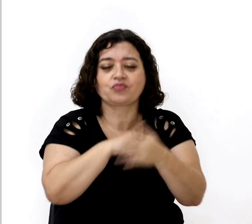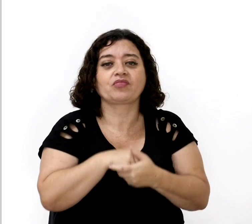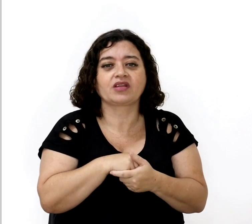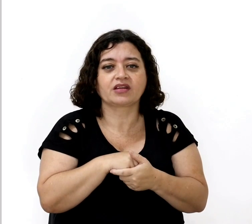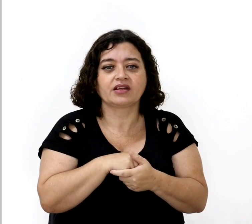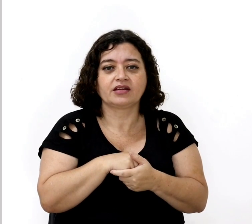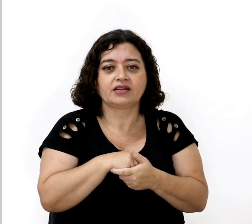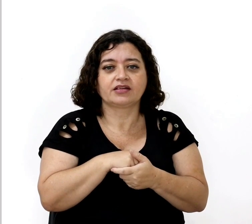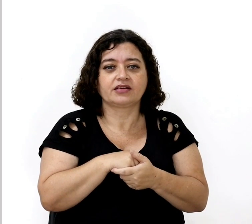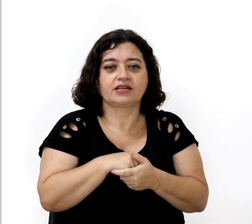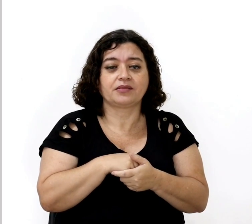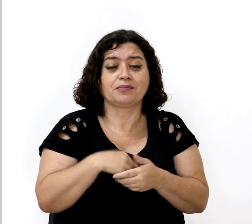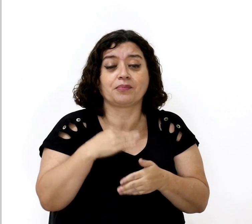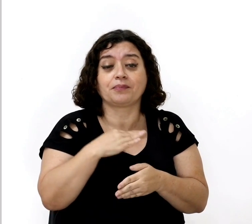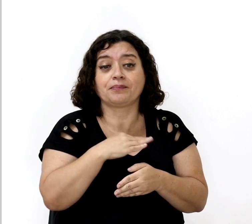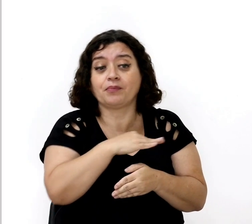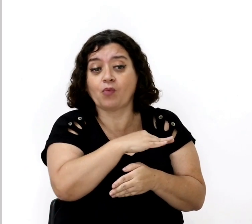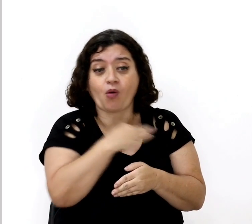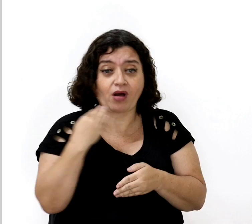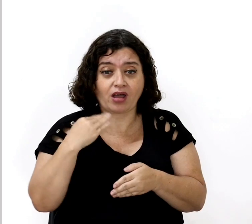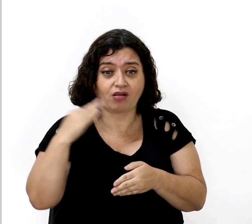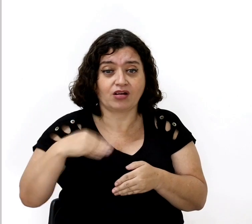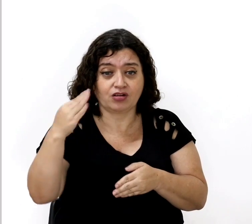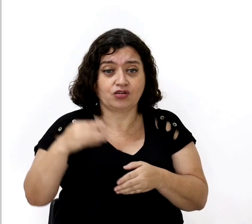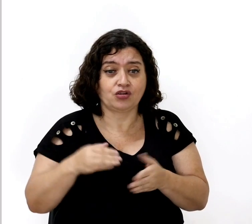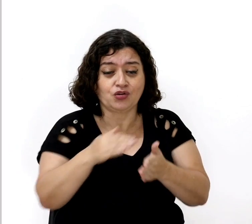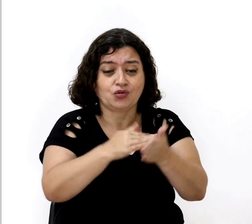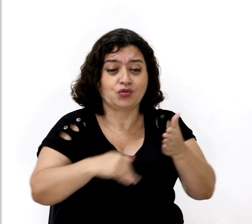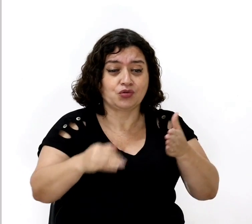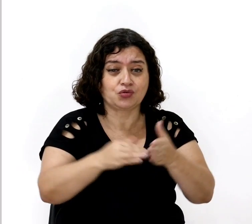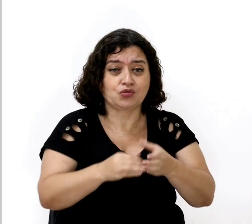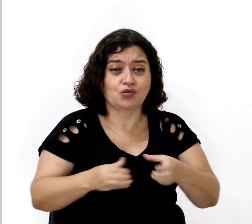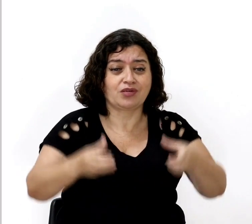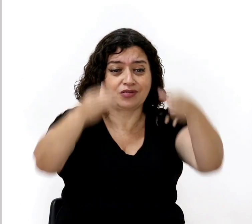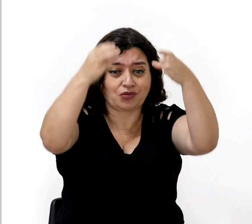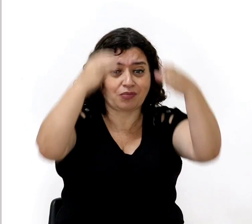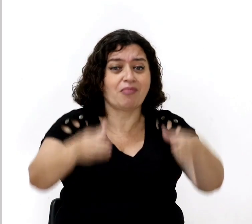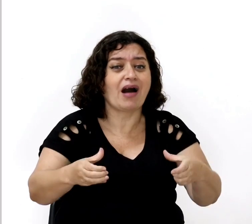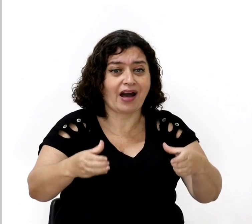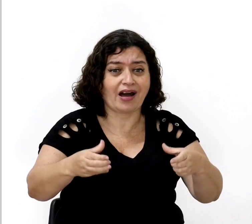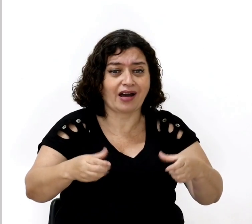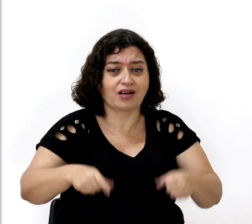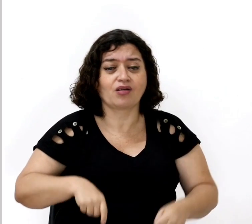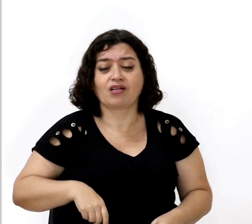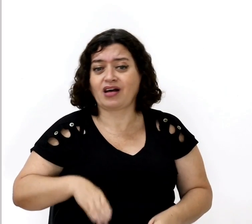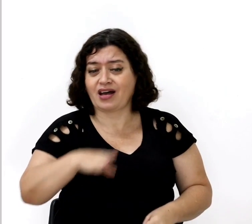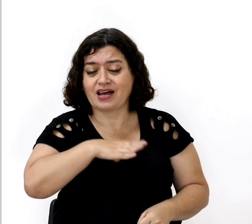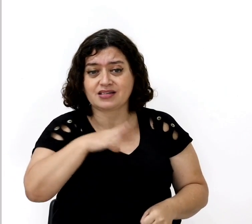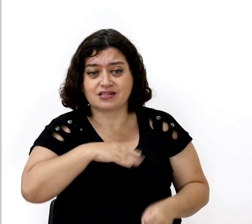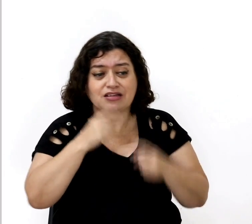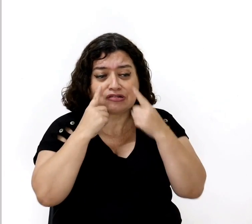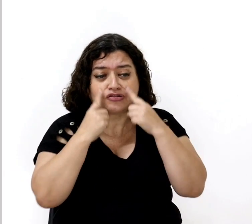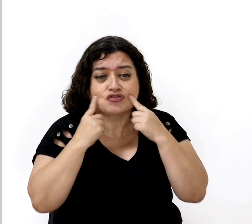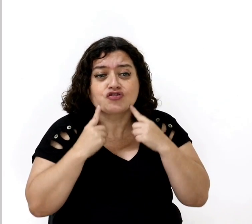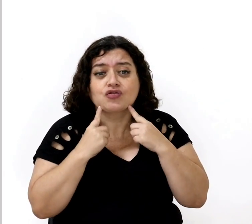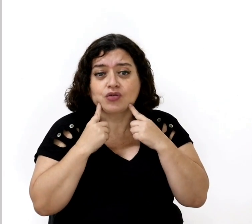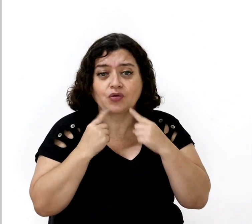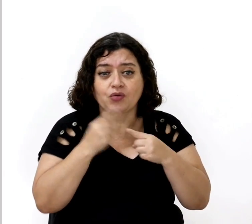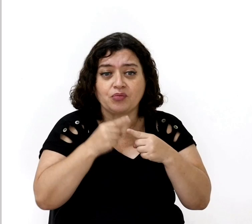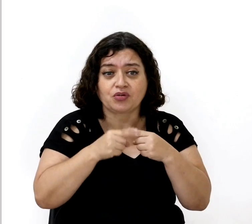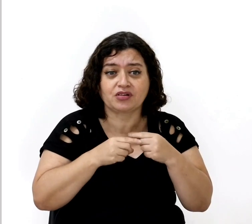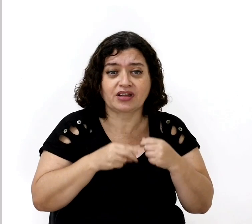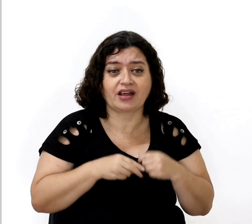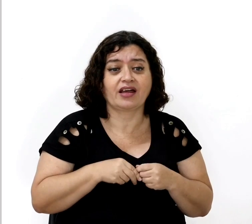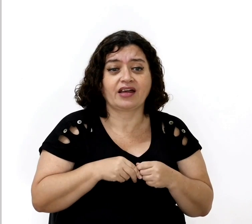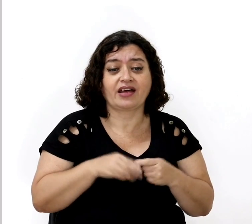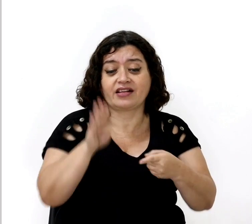quando falhou, quando morreu, todo o bairro, toda a cidade chorou a falta dela, porque ela servia, porque ela fazia.